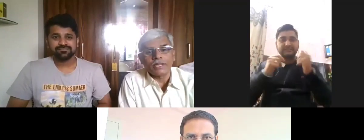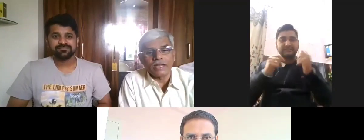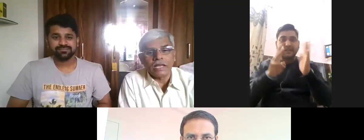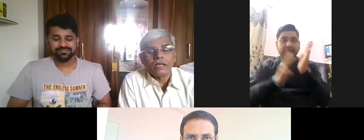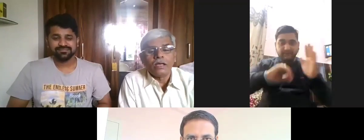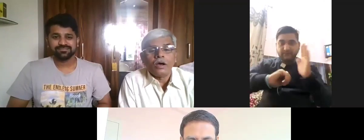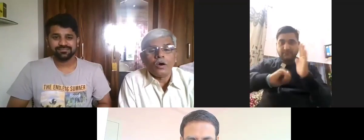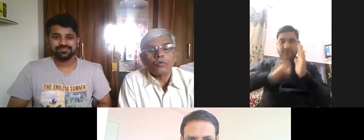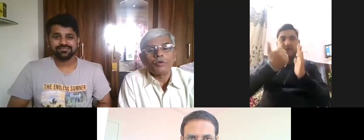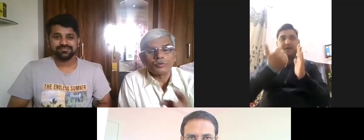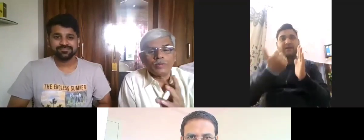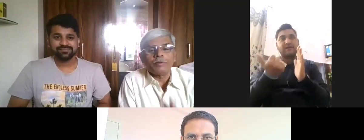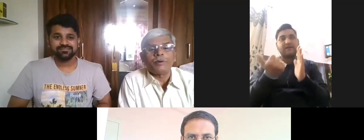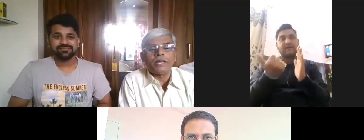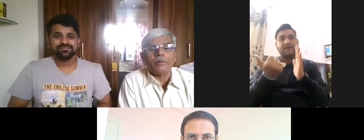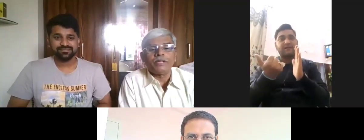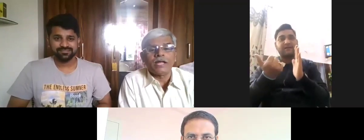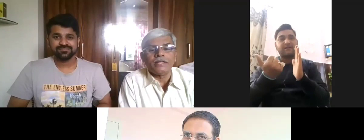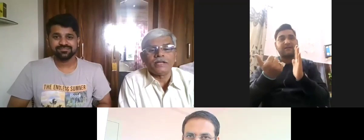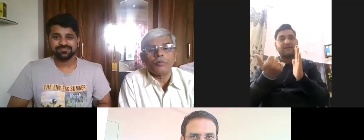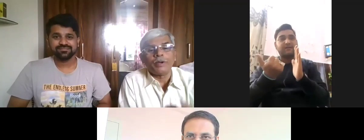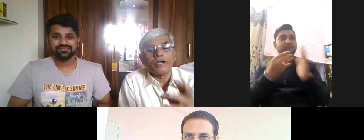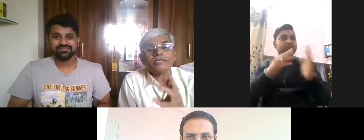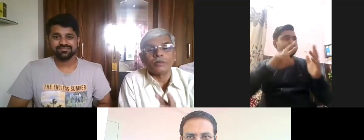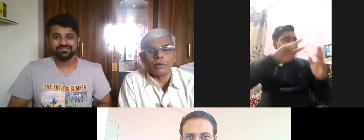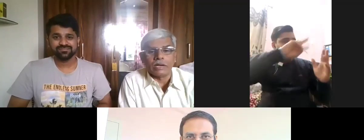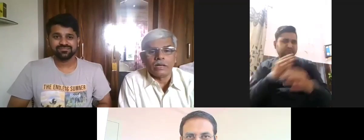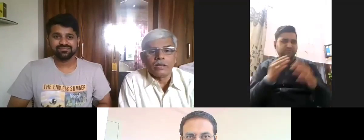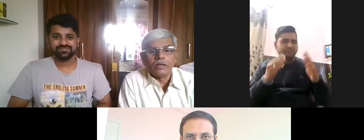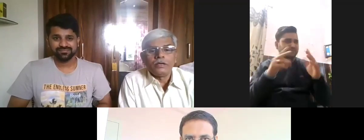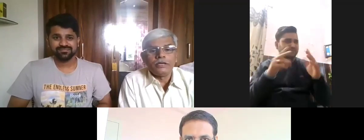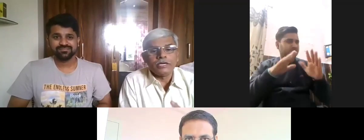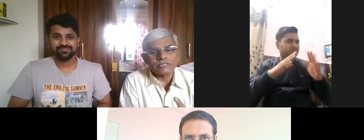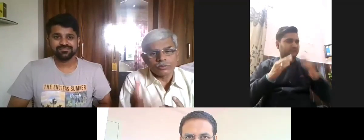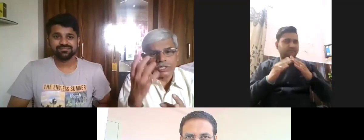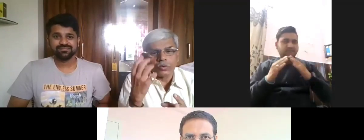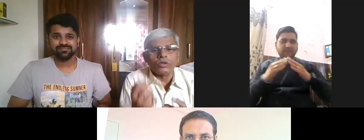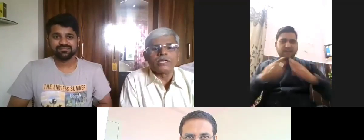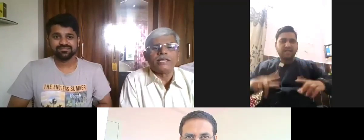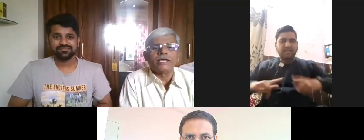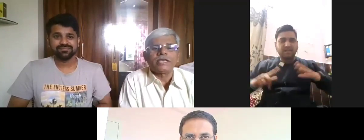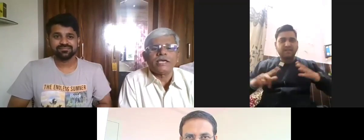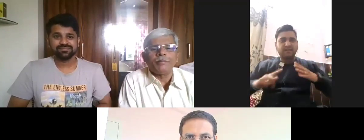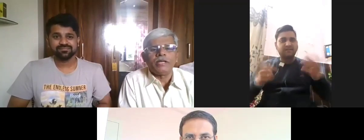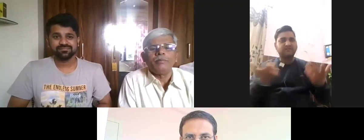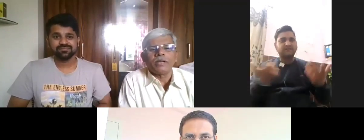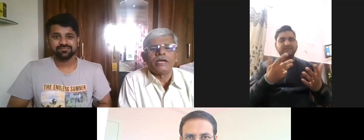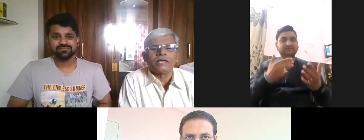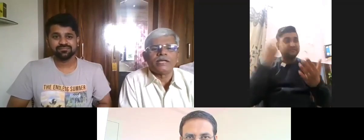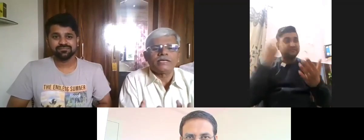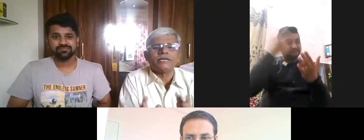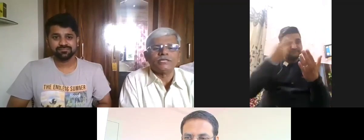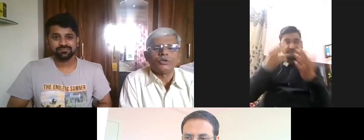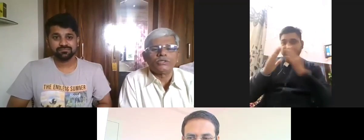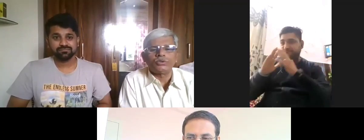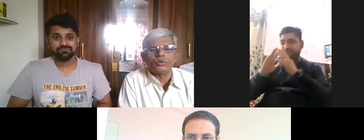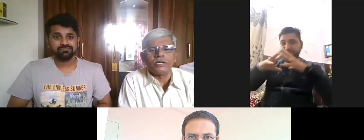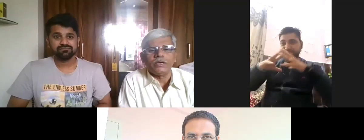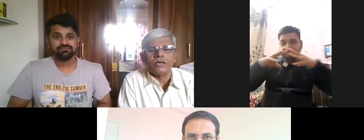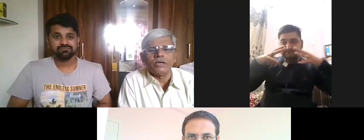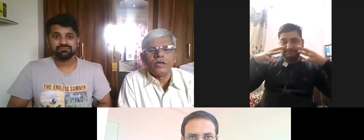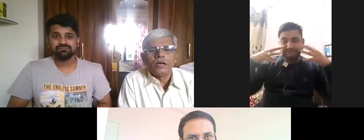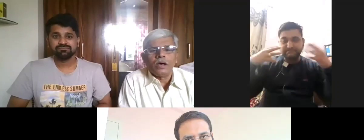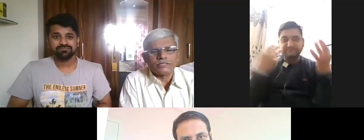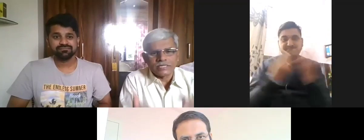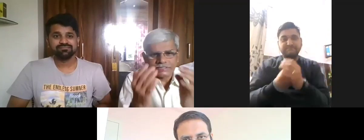हालत में रहना, और फिर उसमें अपनी पढ़ाई पे ध्यान देना और पेंटिंग संभाल, ये सब उसके हुनर देख के मैंने मेरी लड़की के लिए एक सही चॉइस चुन